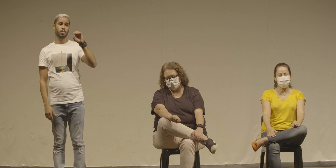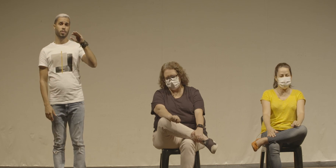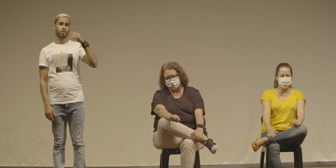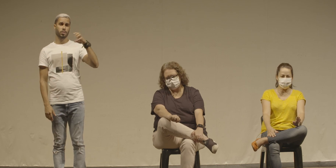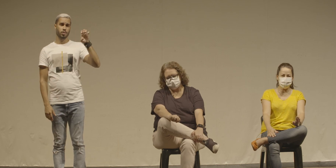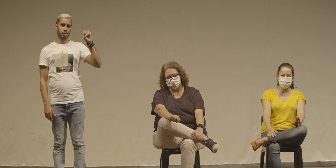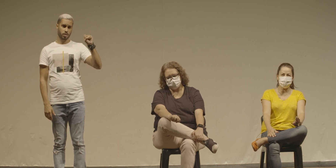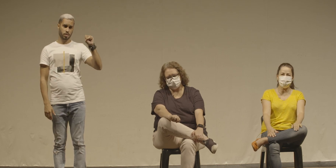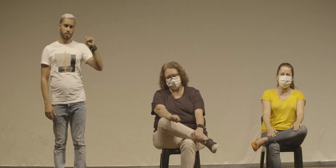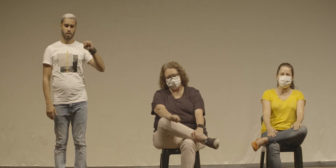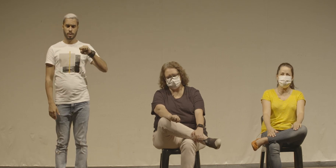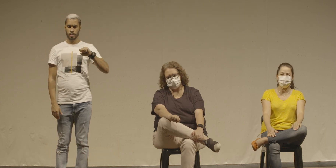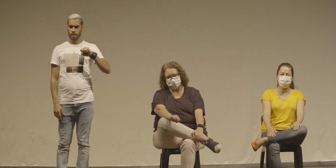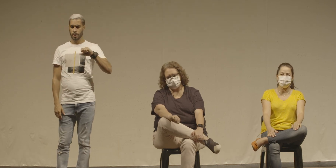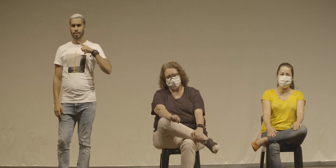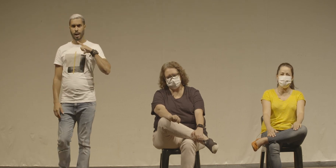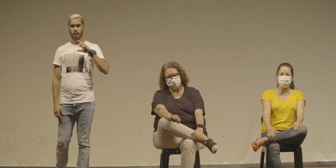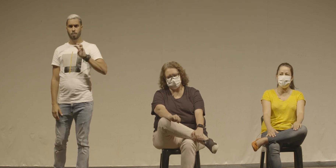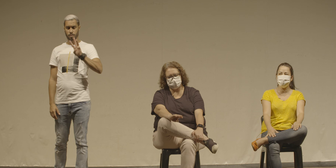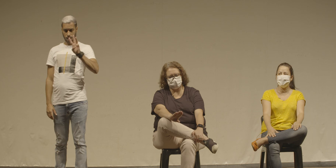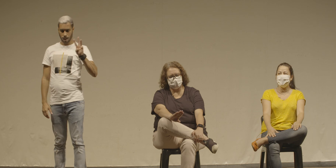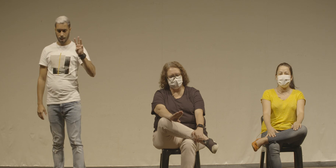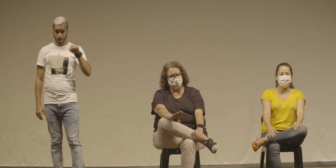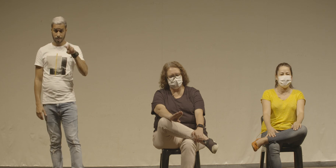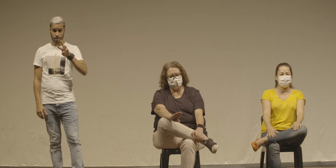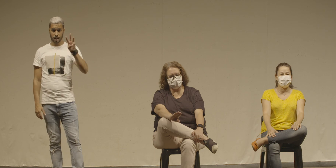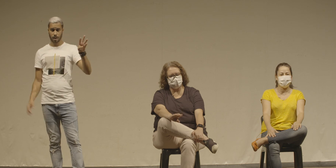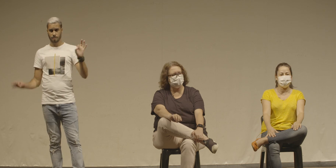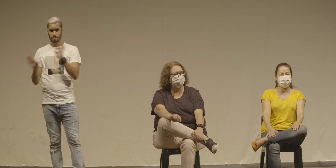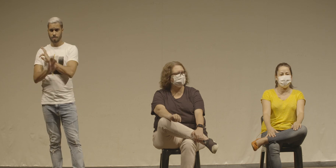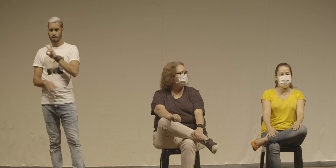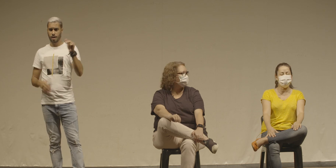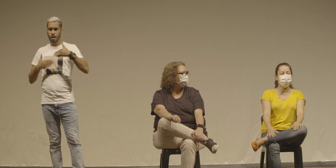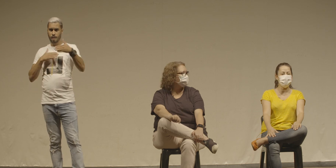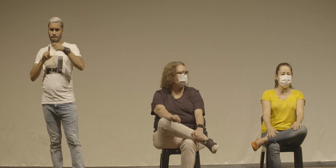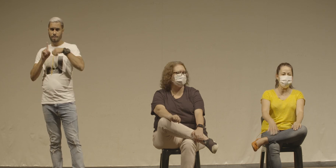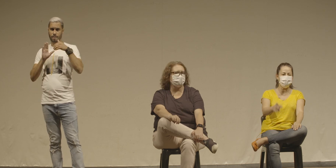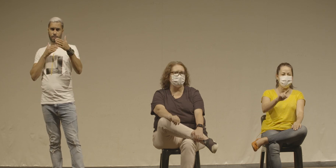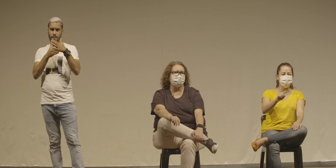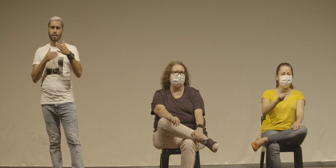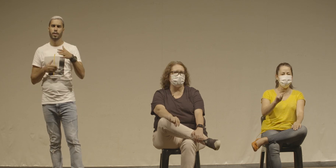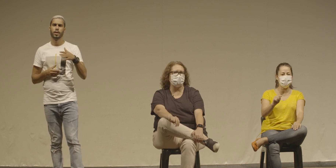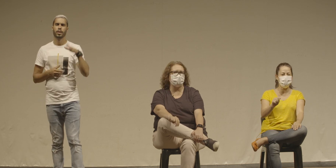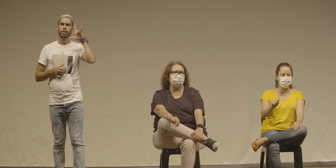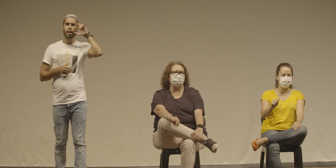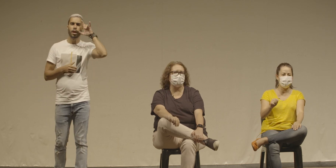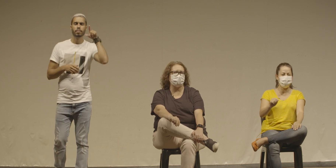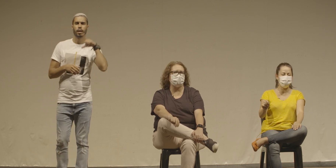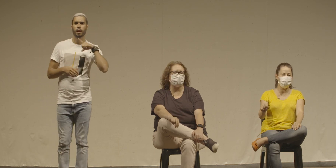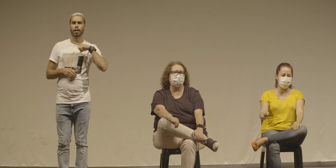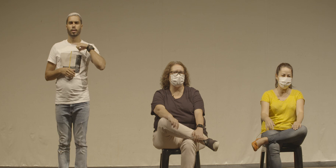Mas o site vai estar pronto até o final desse mês. Qual o nome do site, do Instagram? Suki Produções,